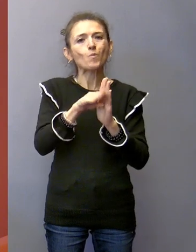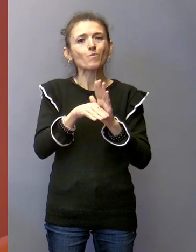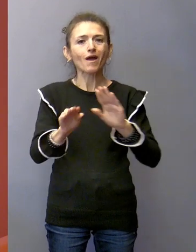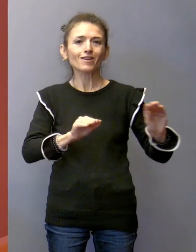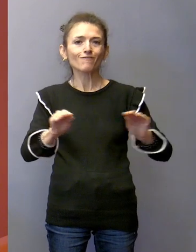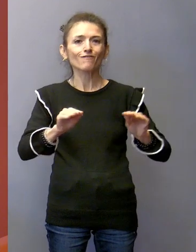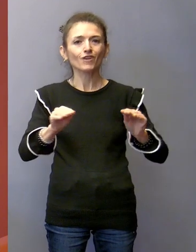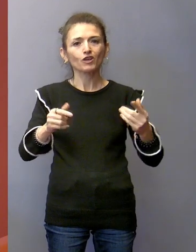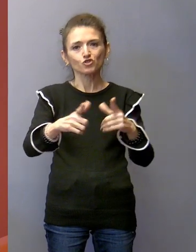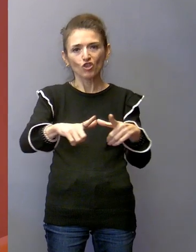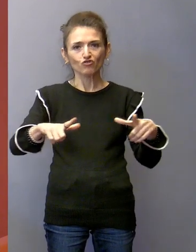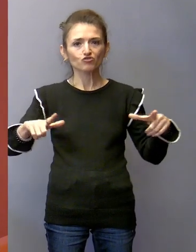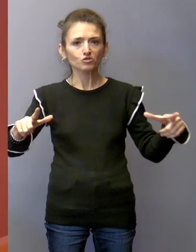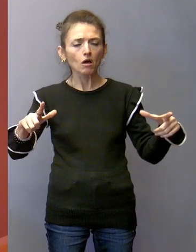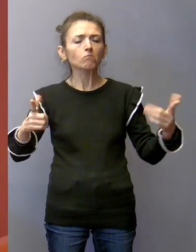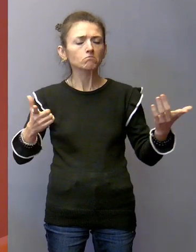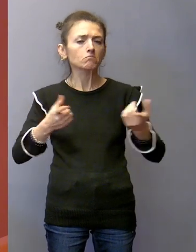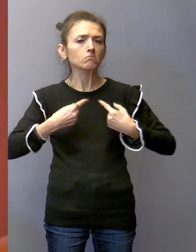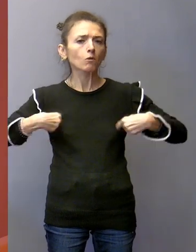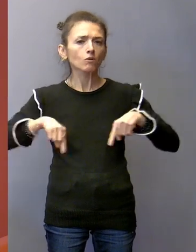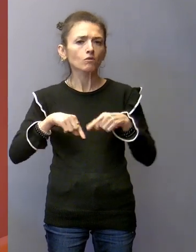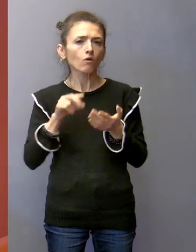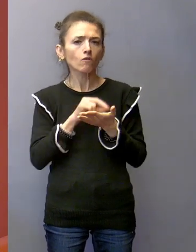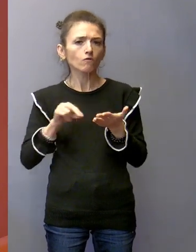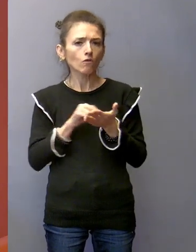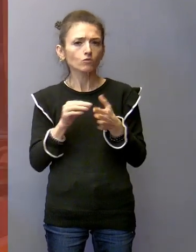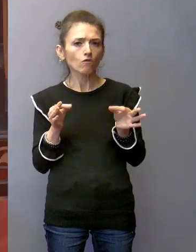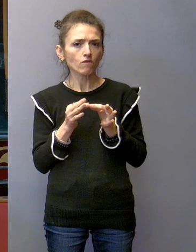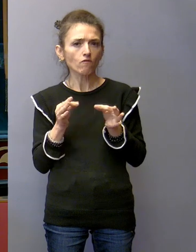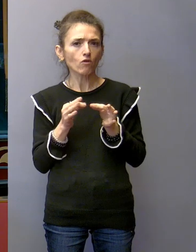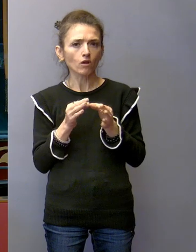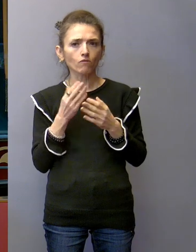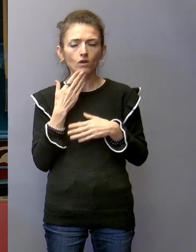città quindi il voto sarà positivo Grazie